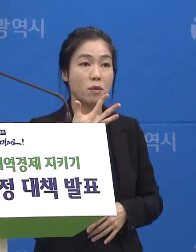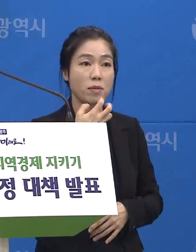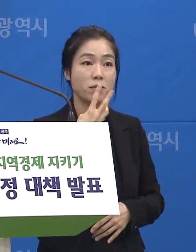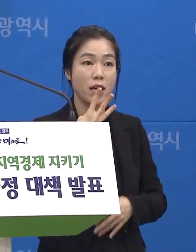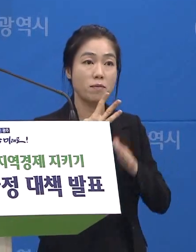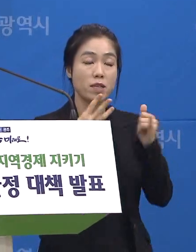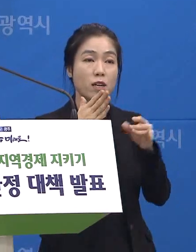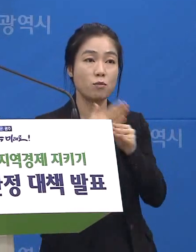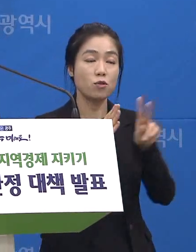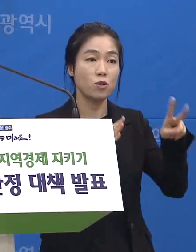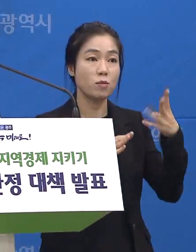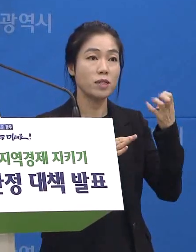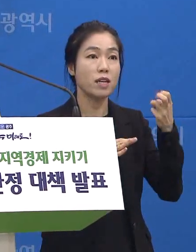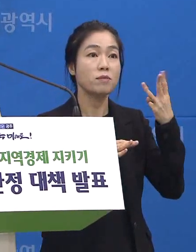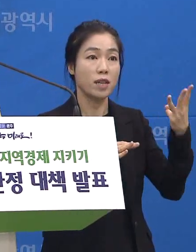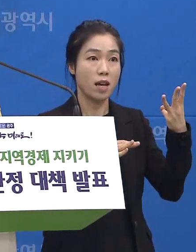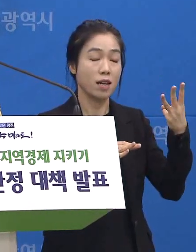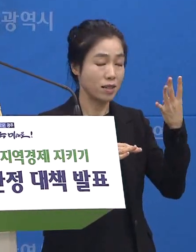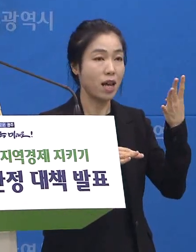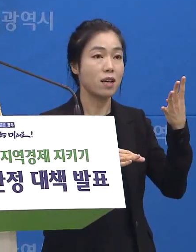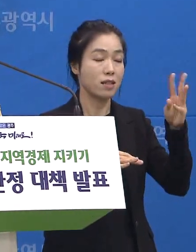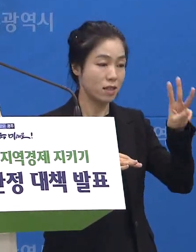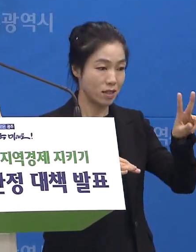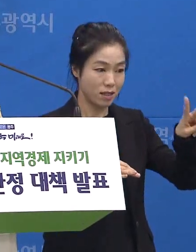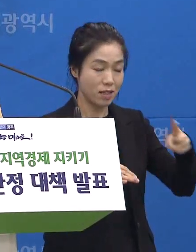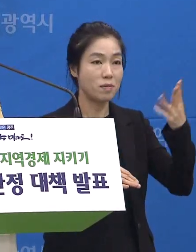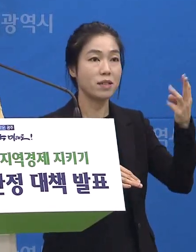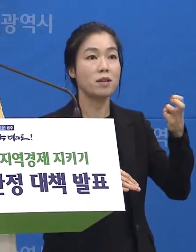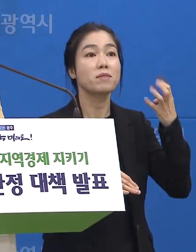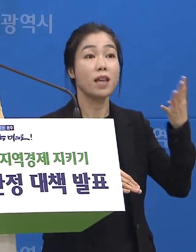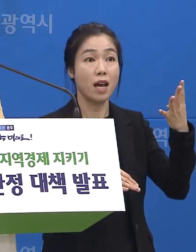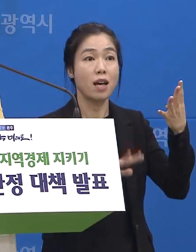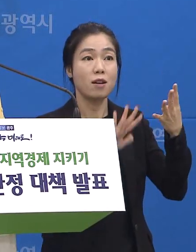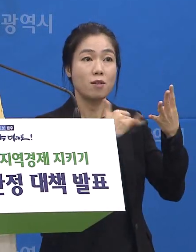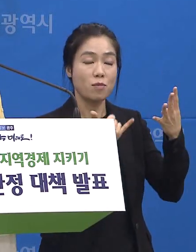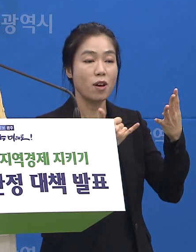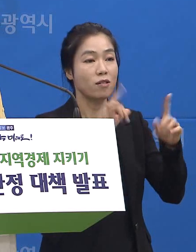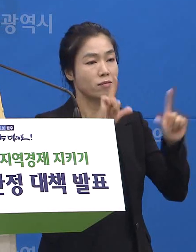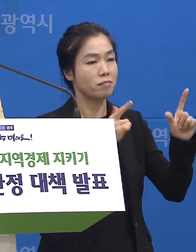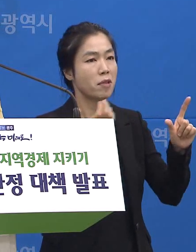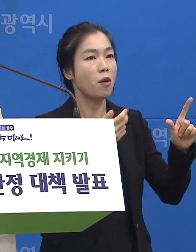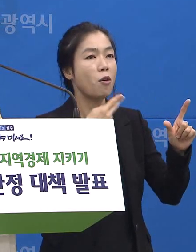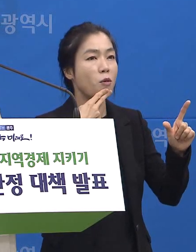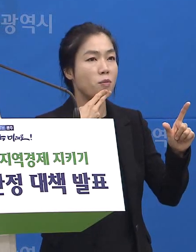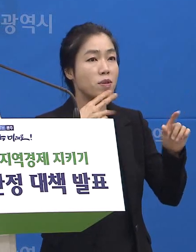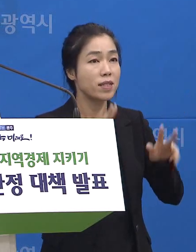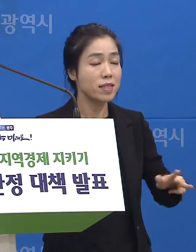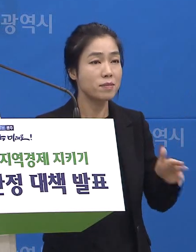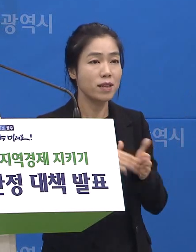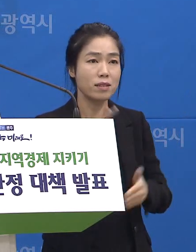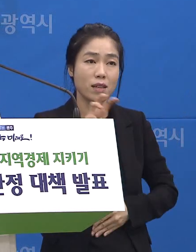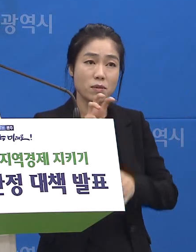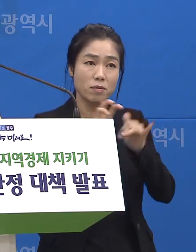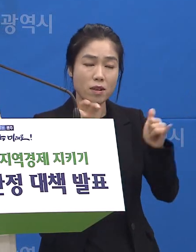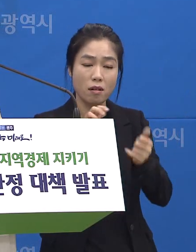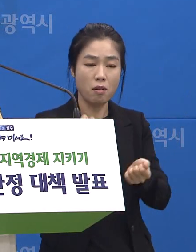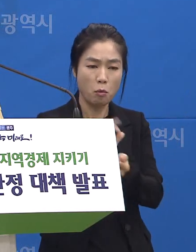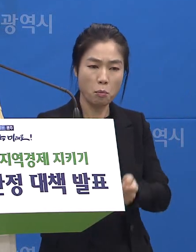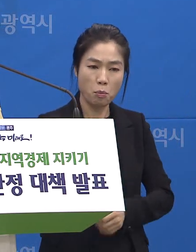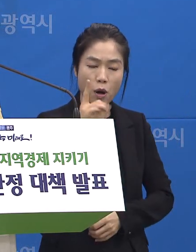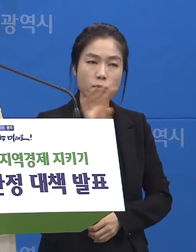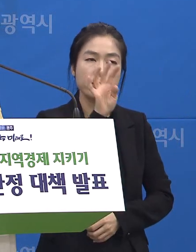중 243명, 4명 무증상입니다. 현재까지 30명은 감염원 불명